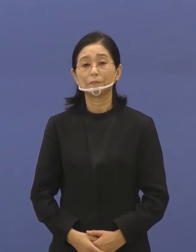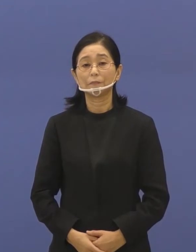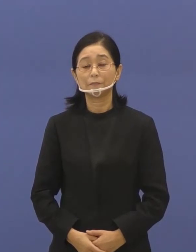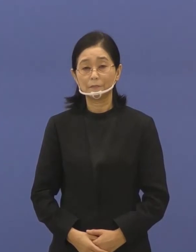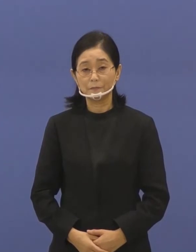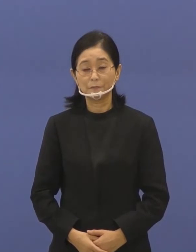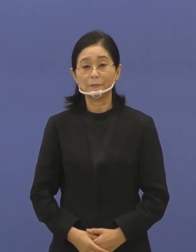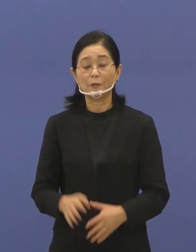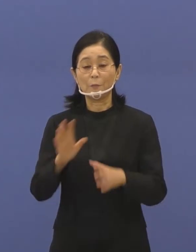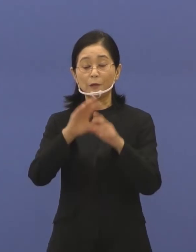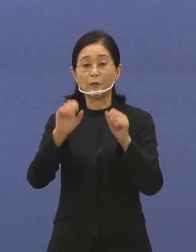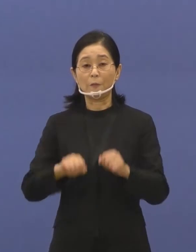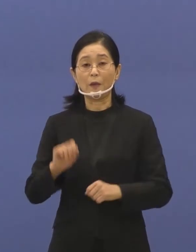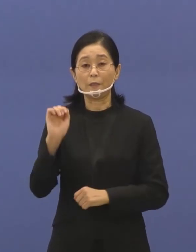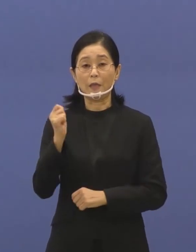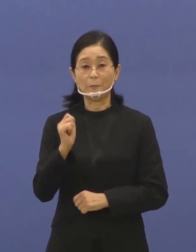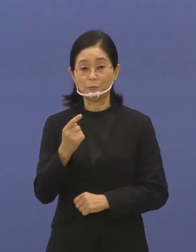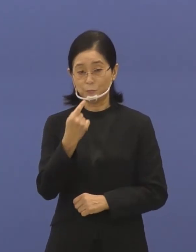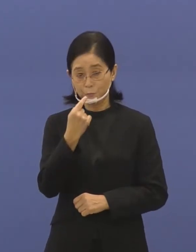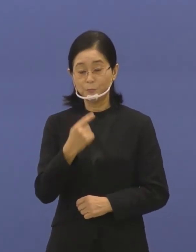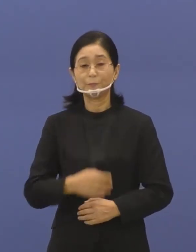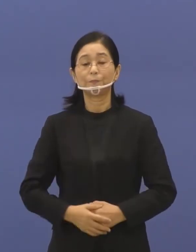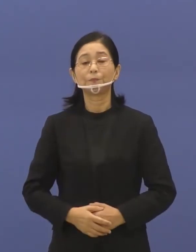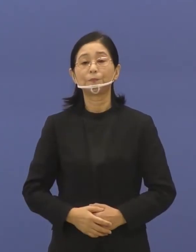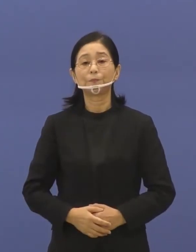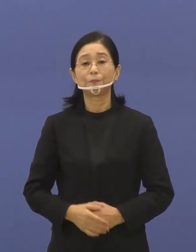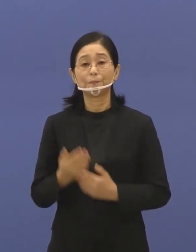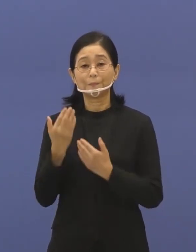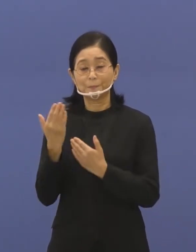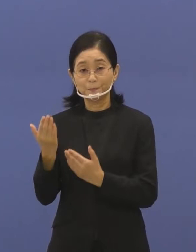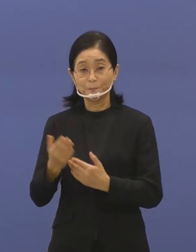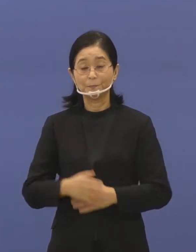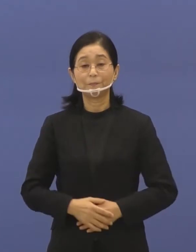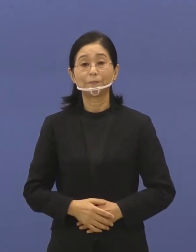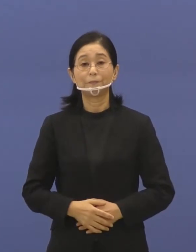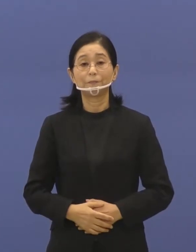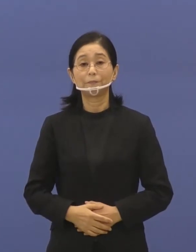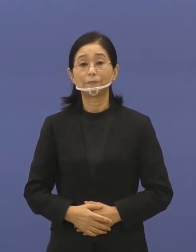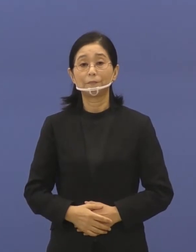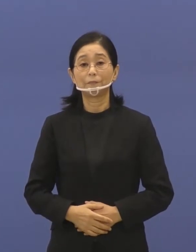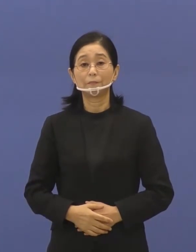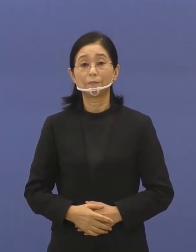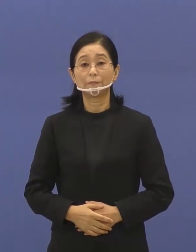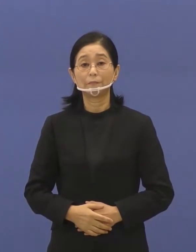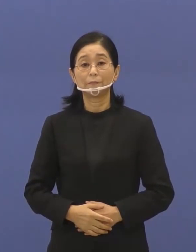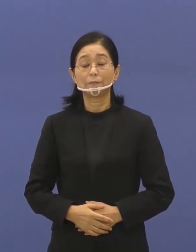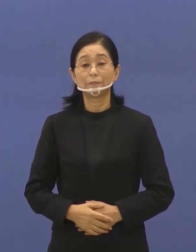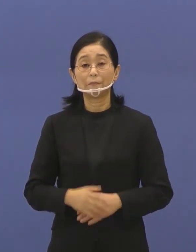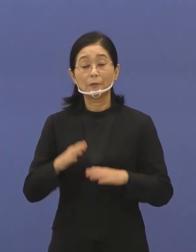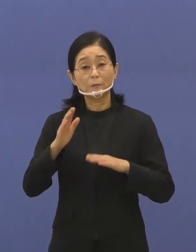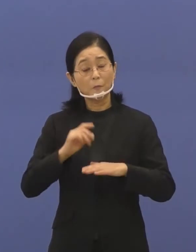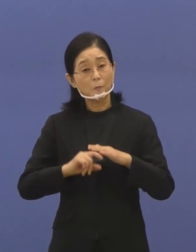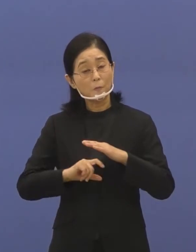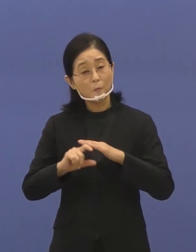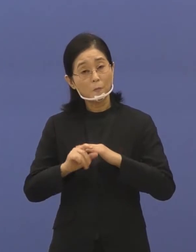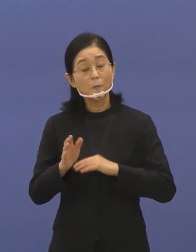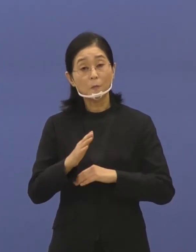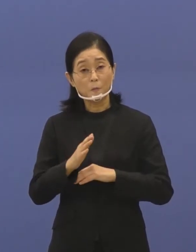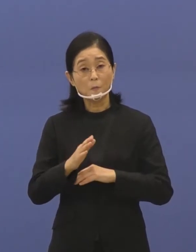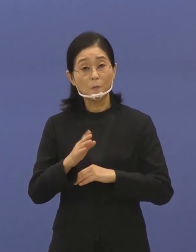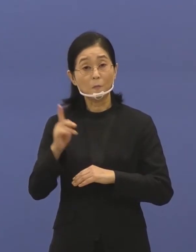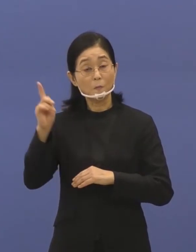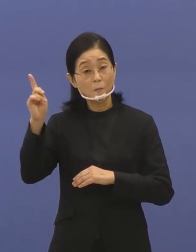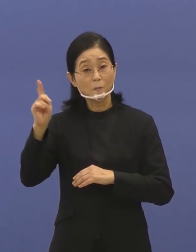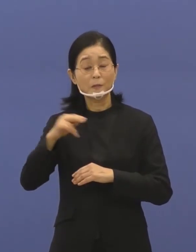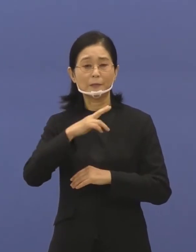お願いします。盛岡タイムズの佐々木でございます。今朝というか、未明というかですが、イギリスのエリザベ